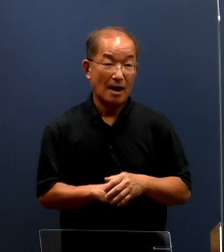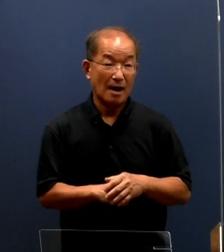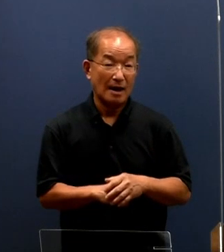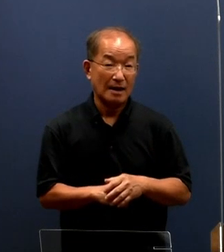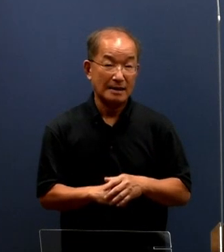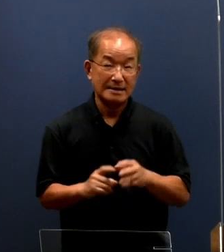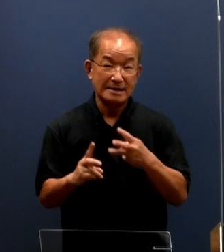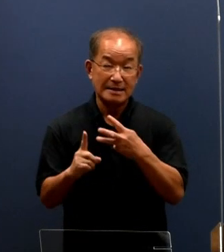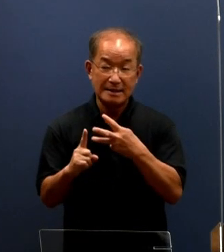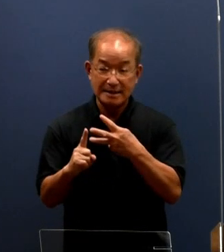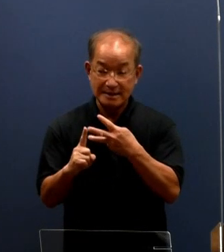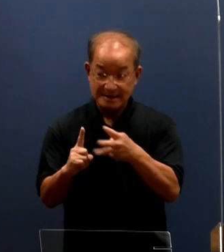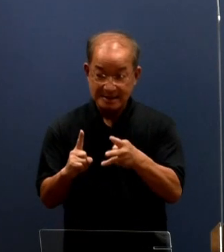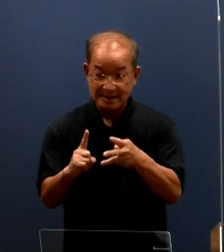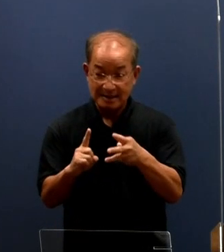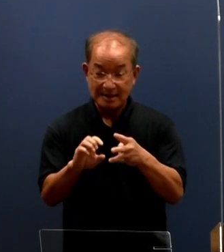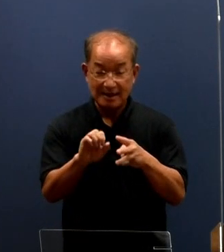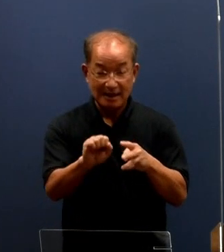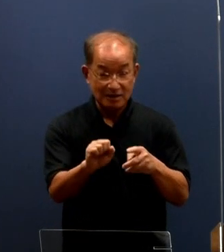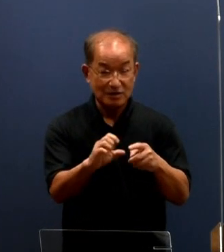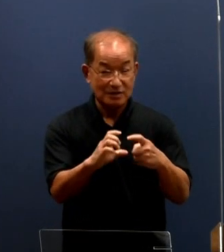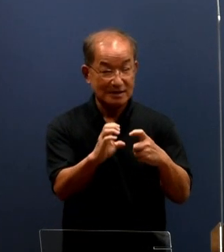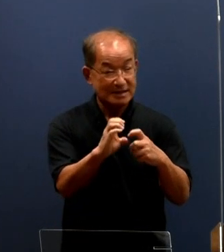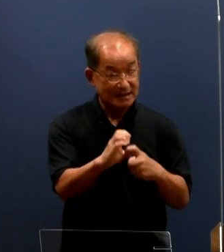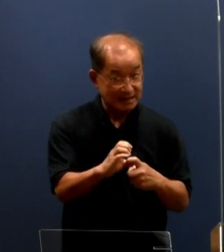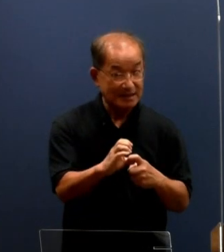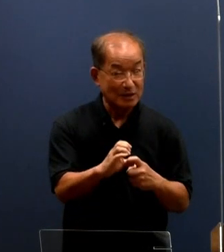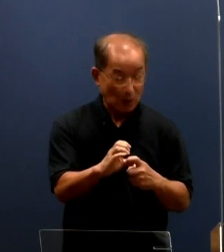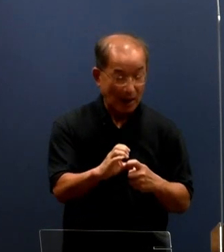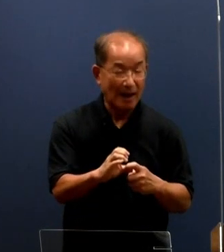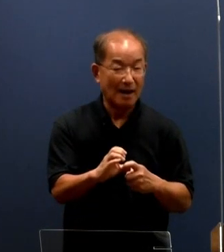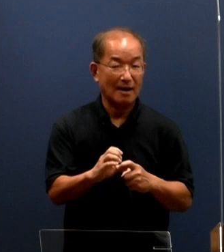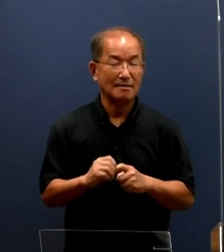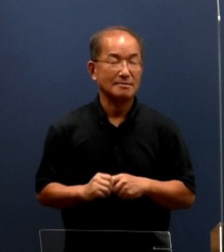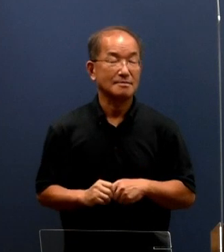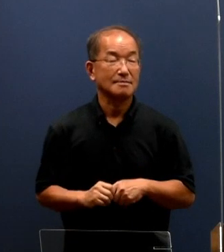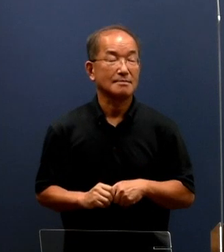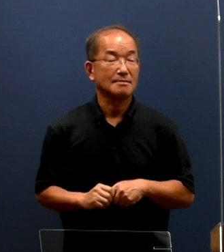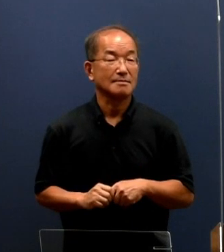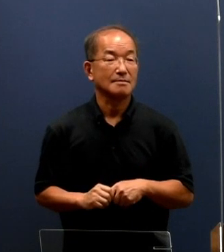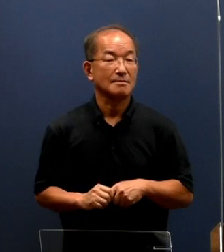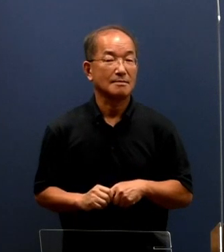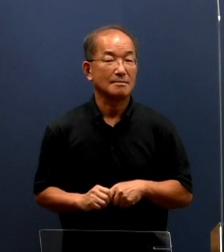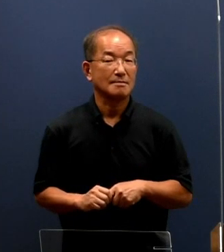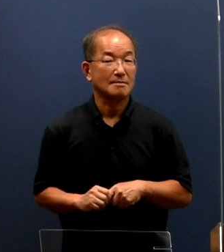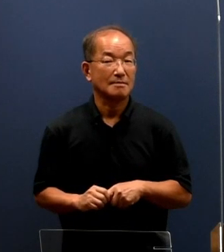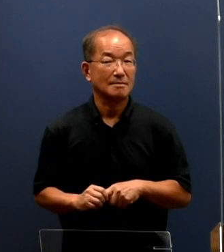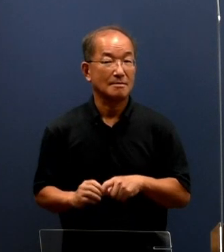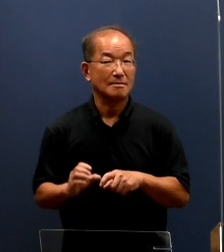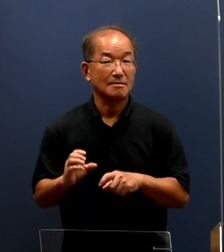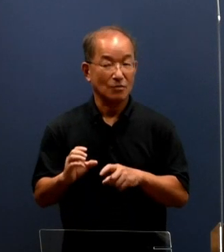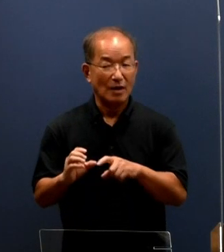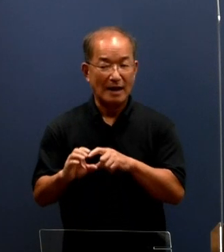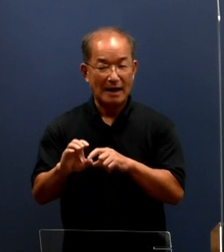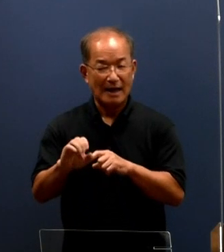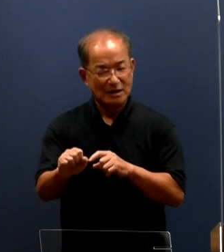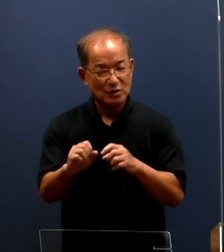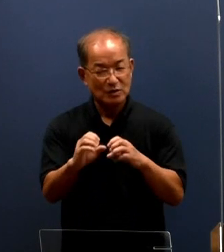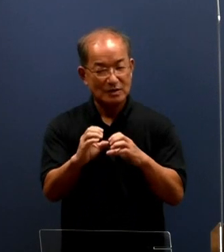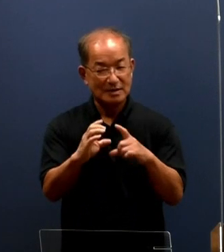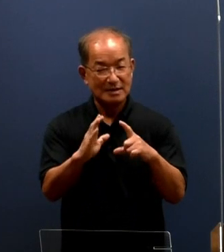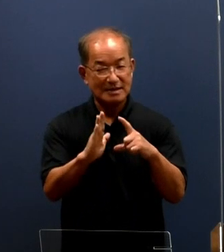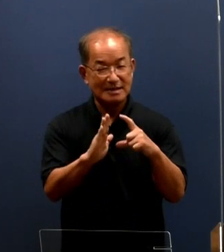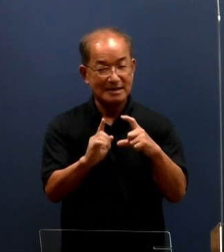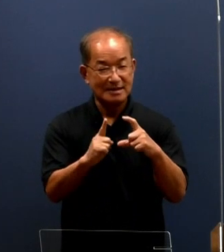ESG とか、まあ、そういうジャンルはありますよね。だからまあそれが SDGs になるのかもしれませんけど、